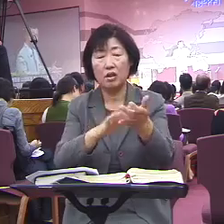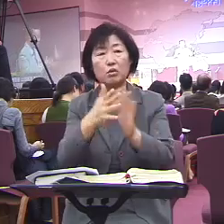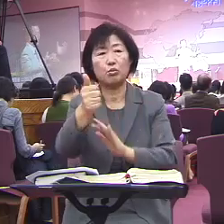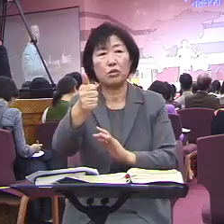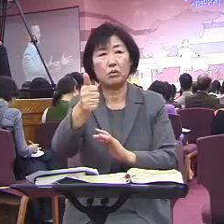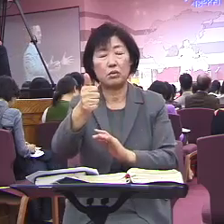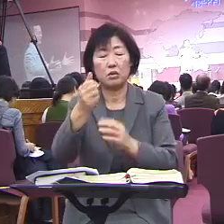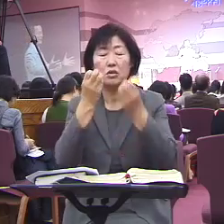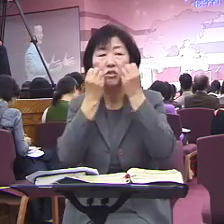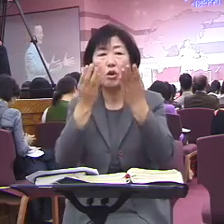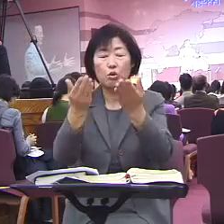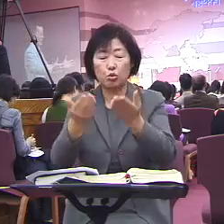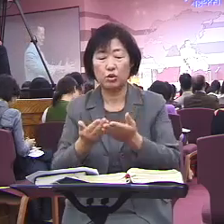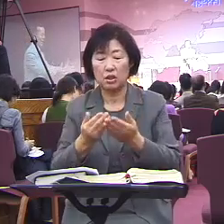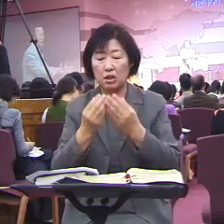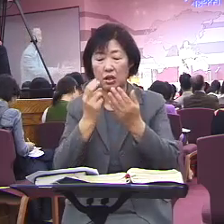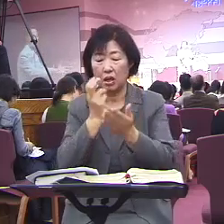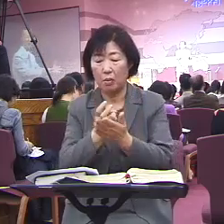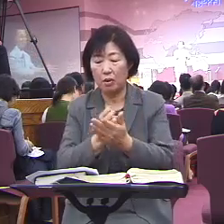주신 새로운 계명이에요.